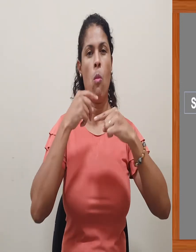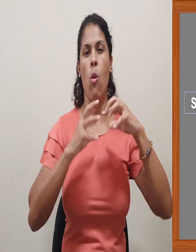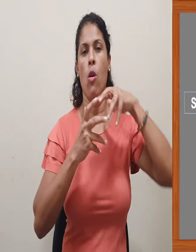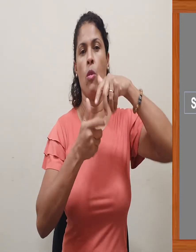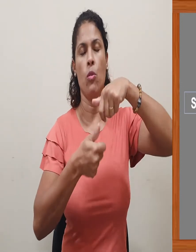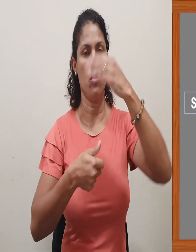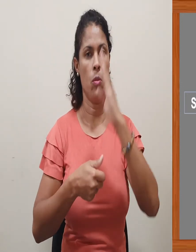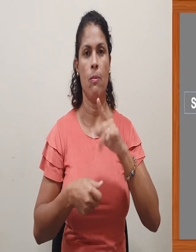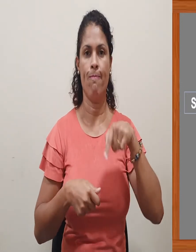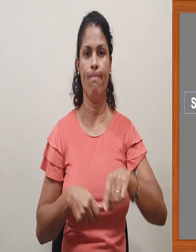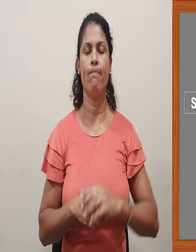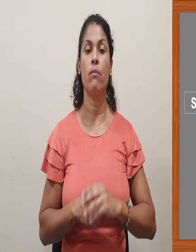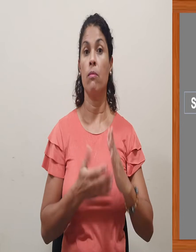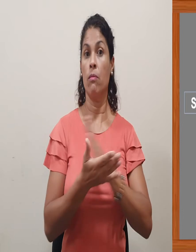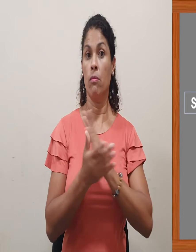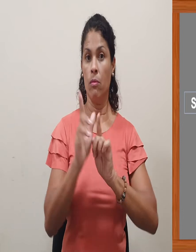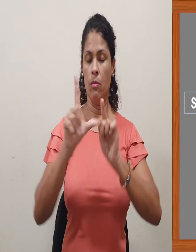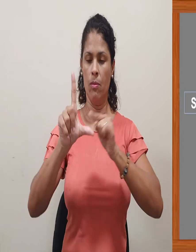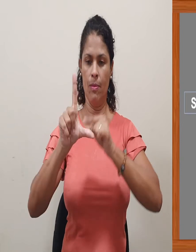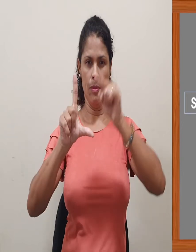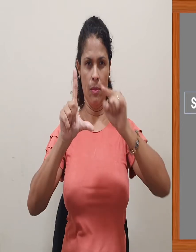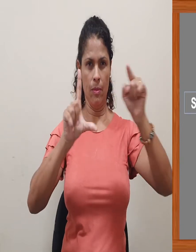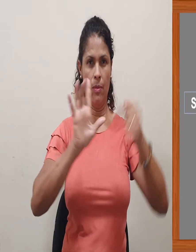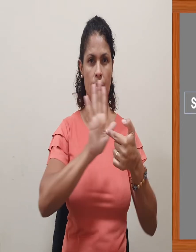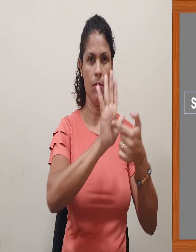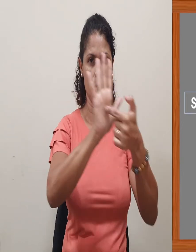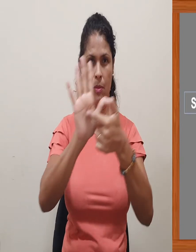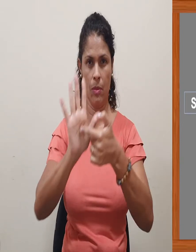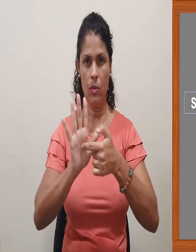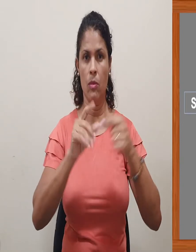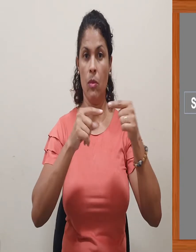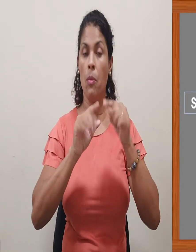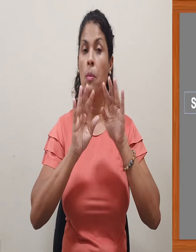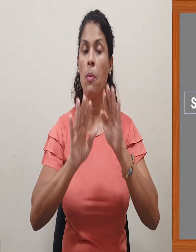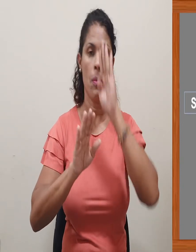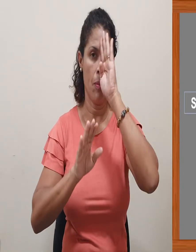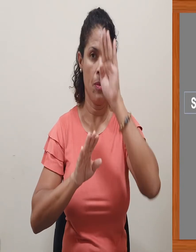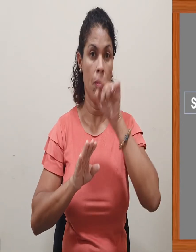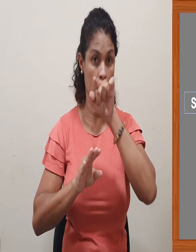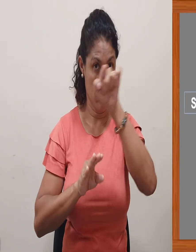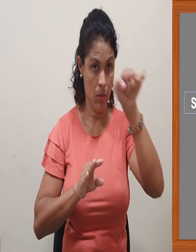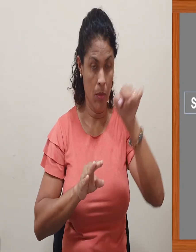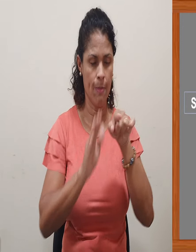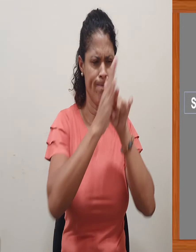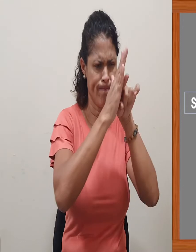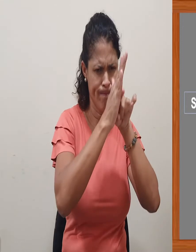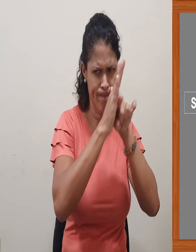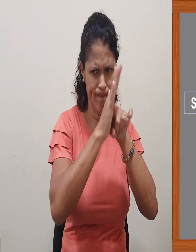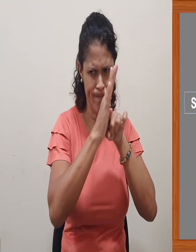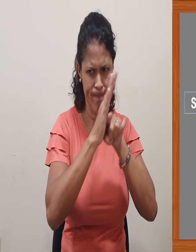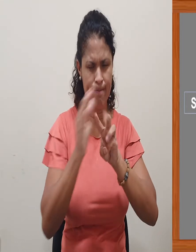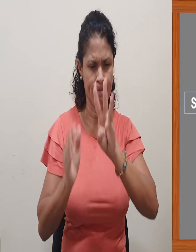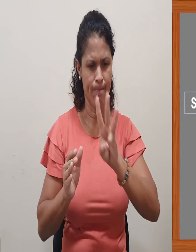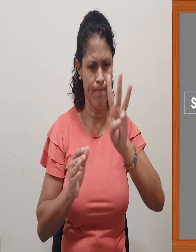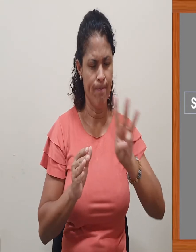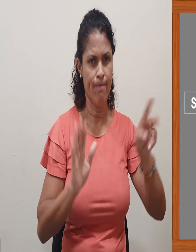no total respondem pela segunda maior causa de óbitos no Brasil e no mundo. Eu vou apresentar alguns